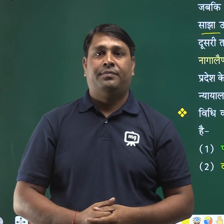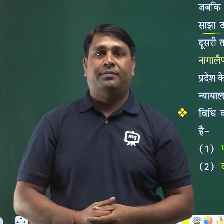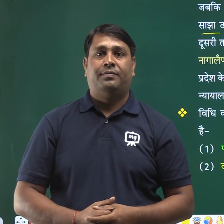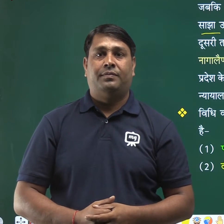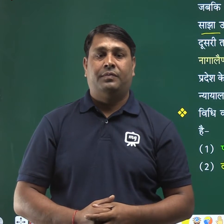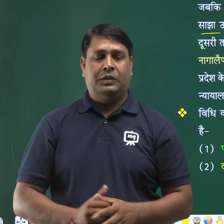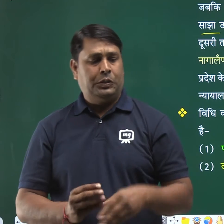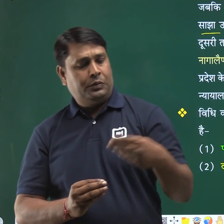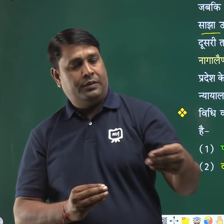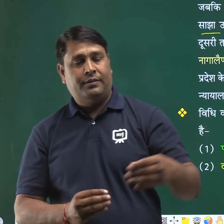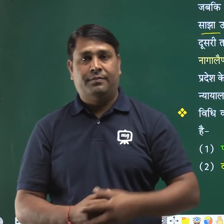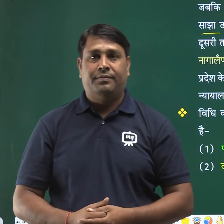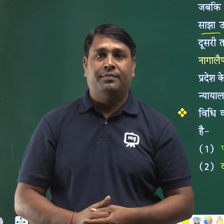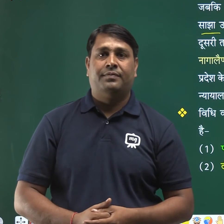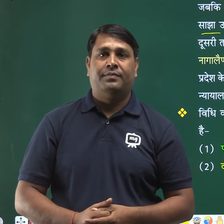दूसरी तरफ